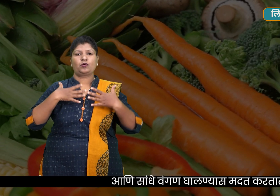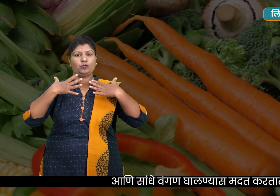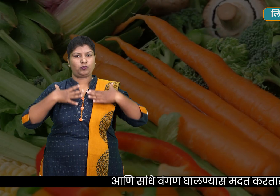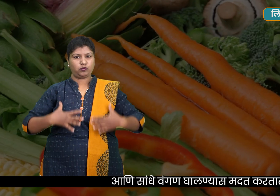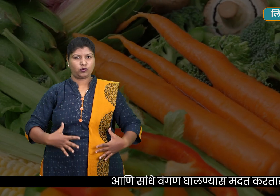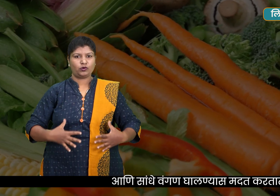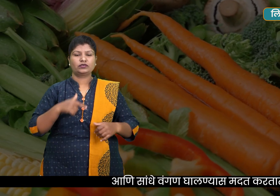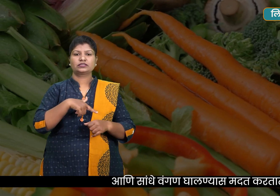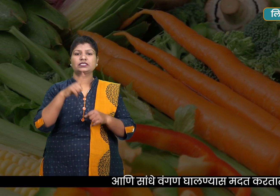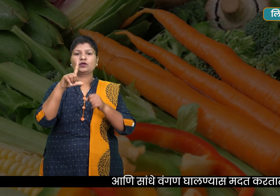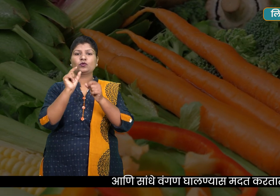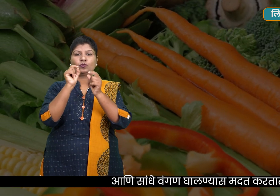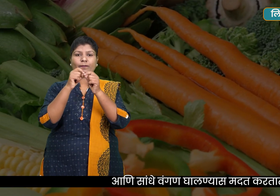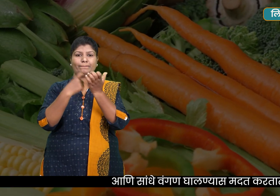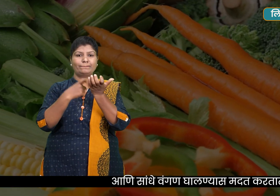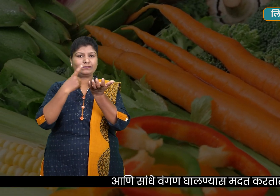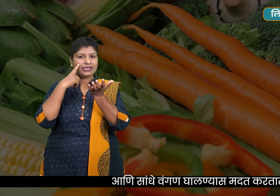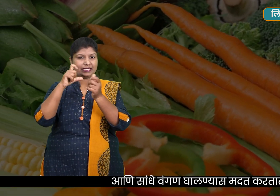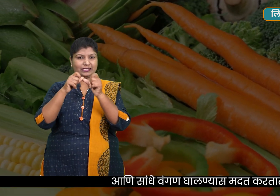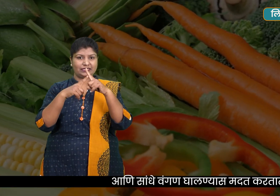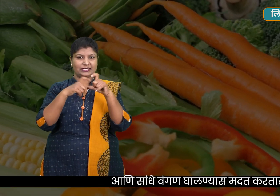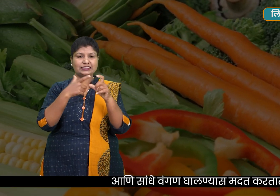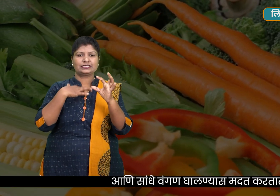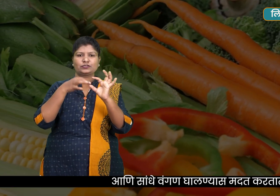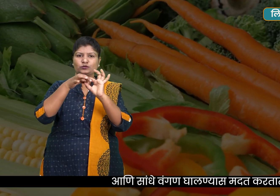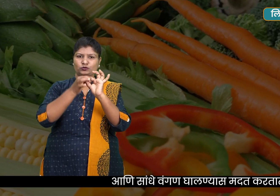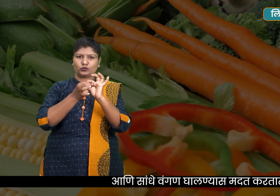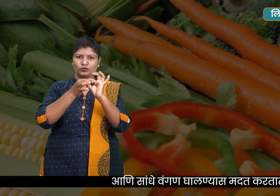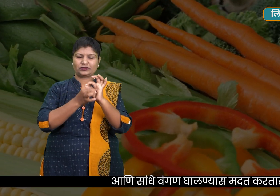आणि सांधे वंगण घालण्यास मदत करतात.